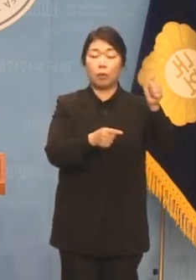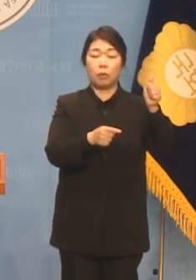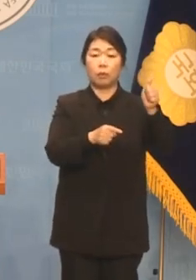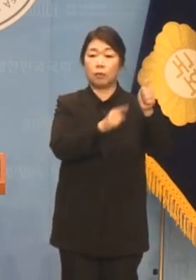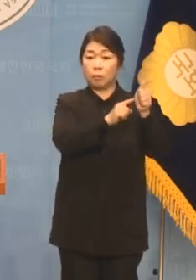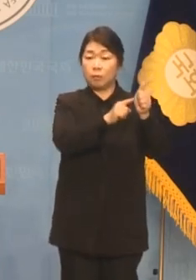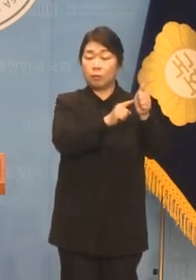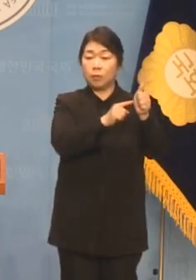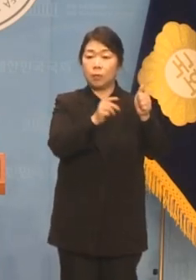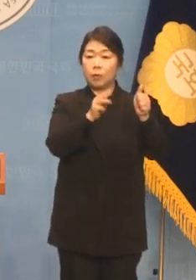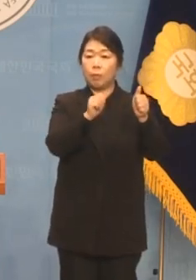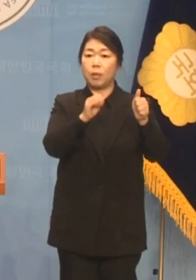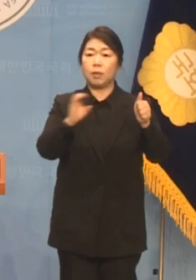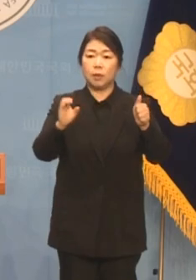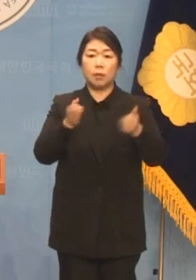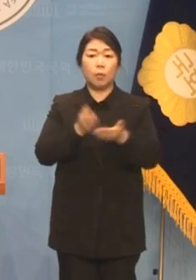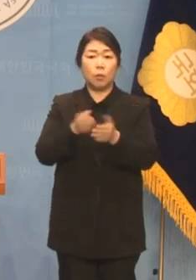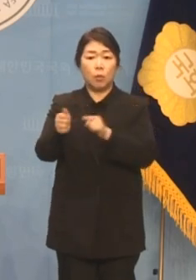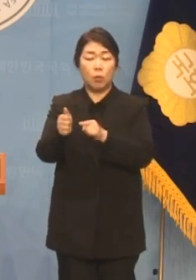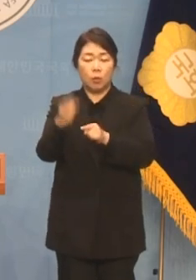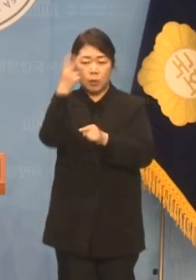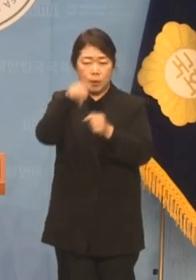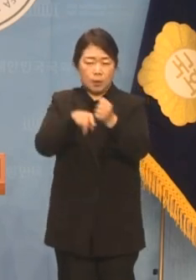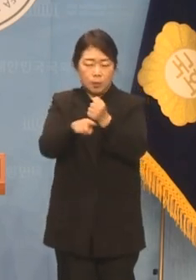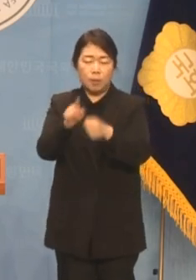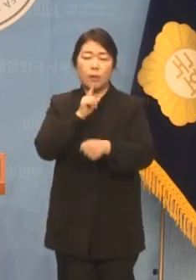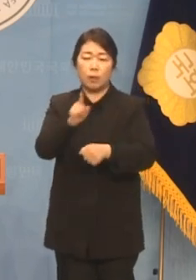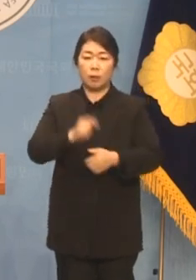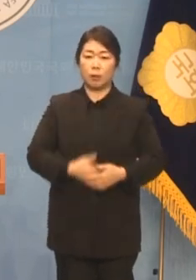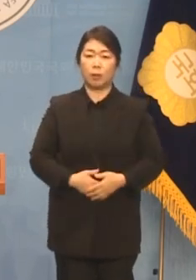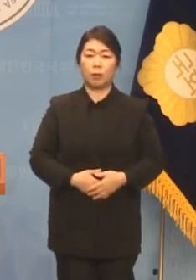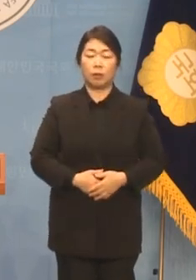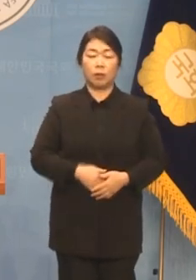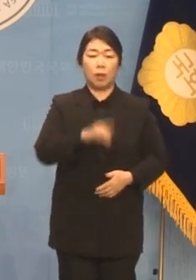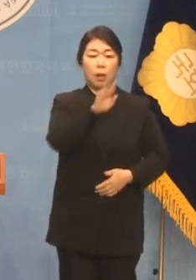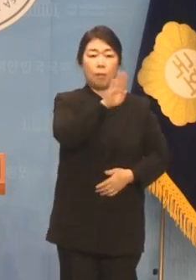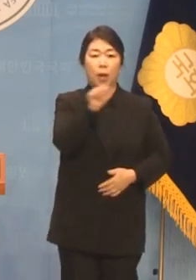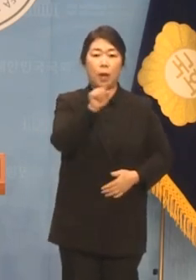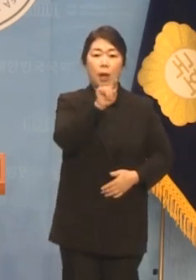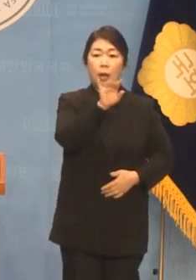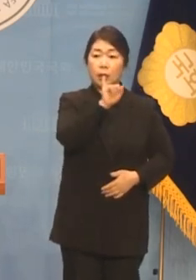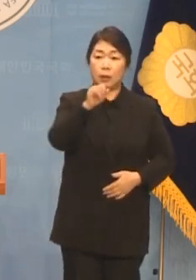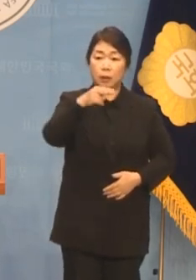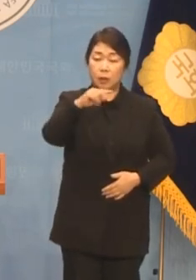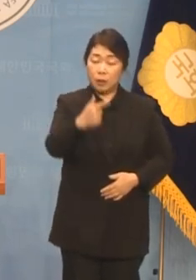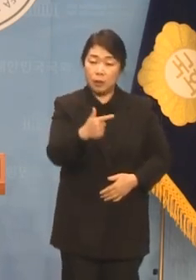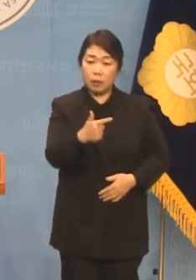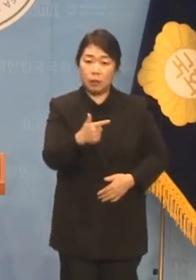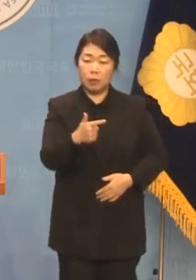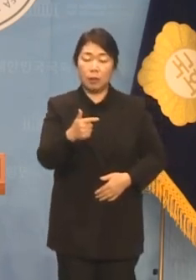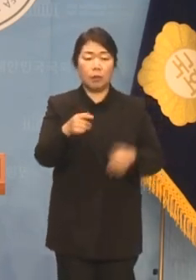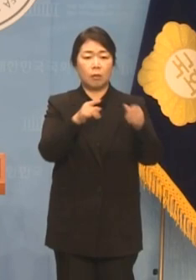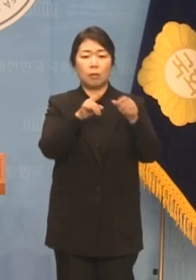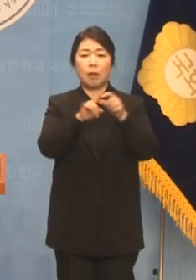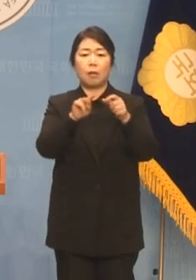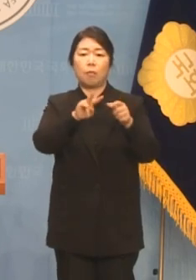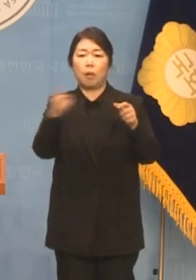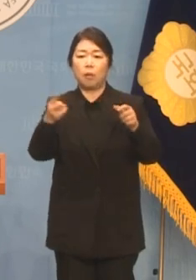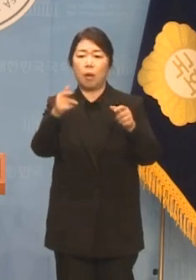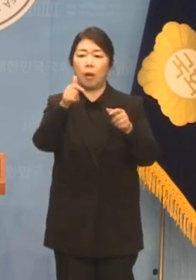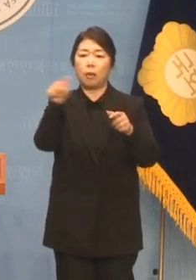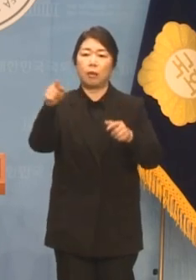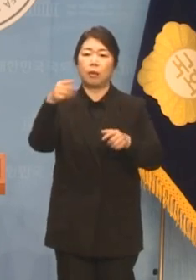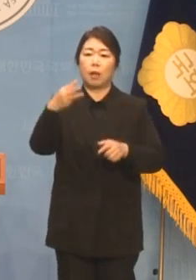대한 심의에 나선다고 합니다 바이든 날리면 미세먼지 보도로 트집 잡던 선거 방송